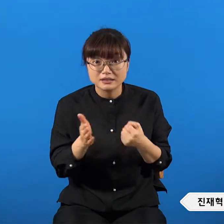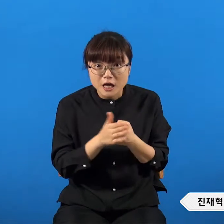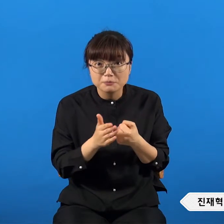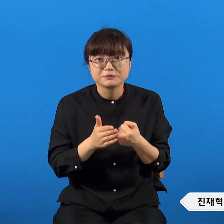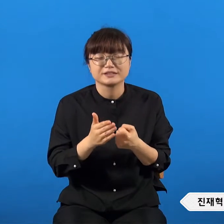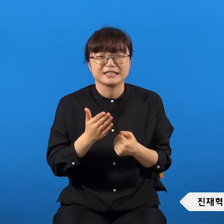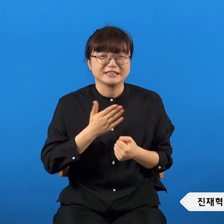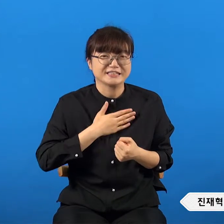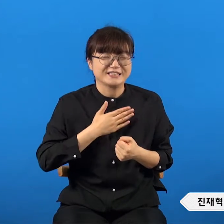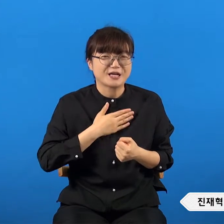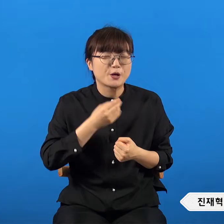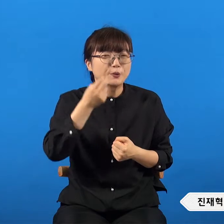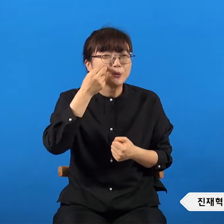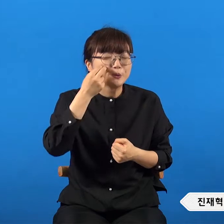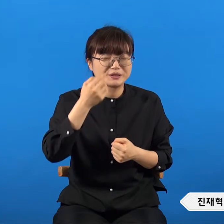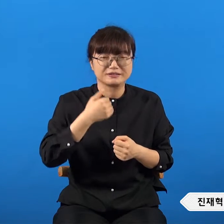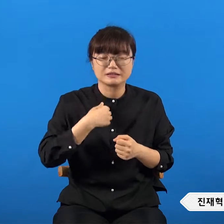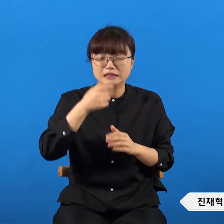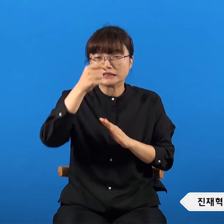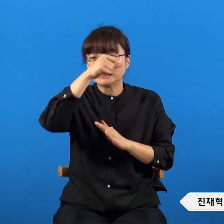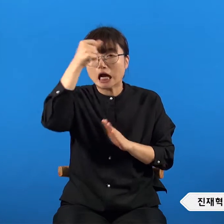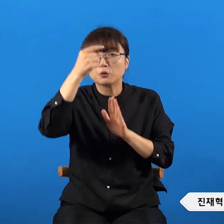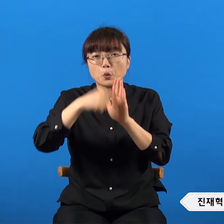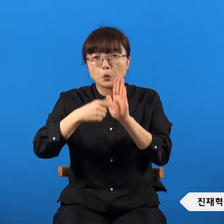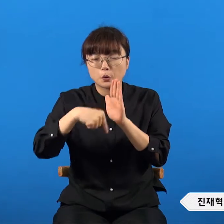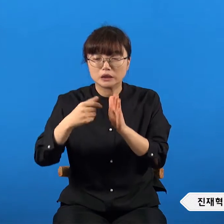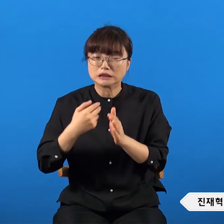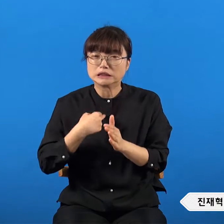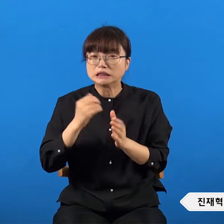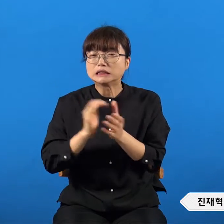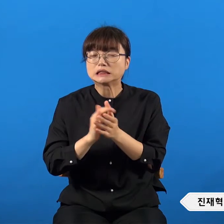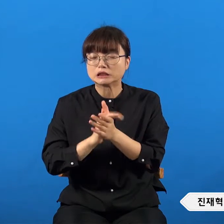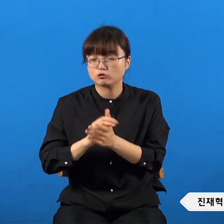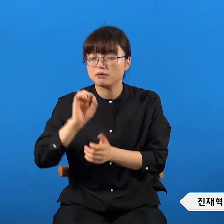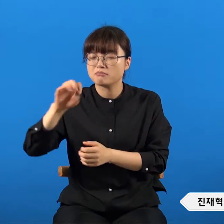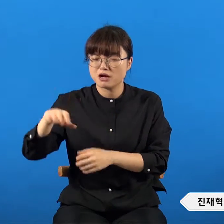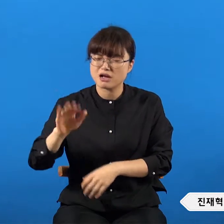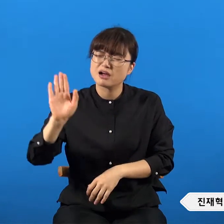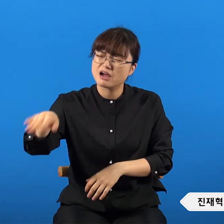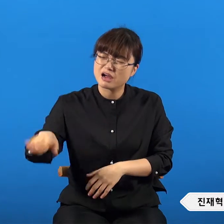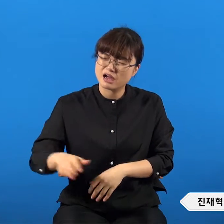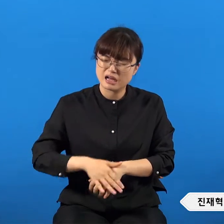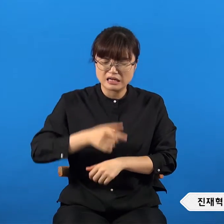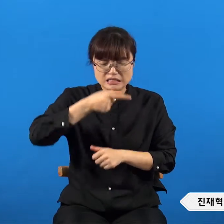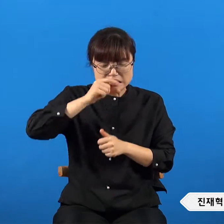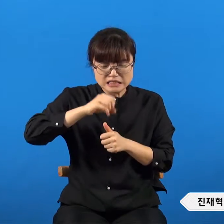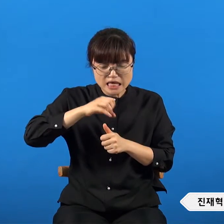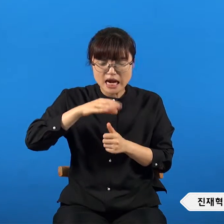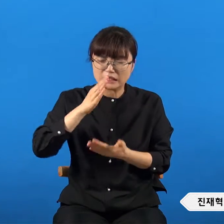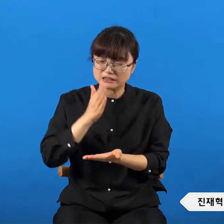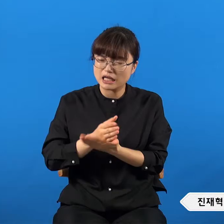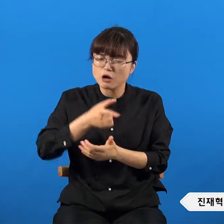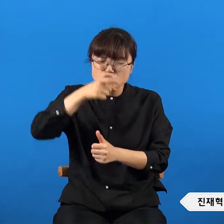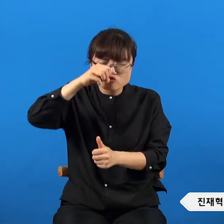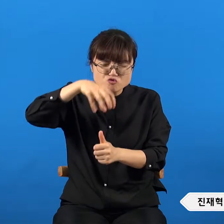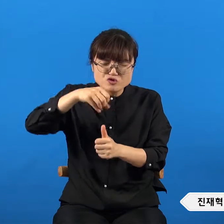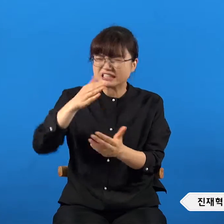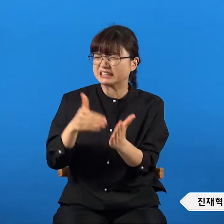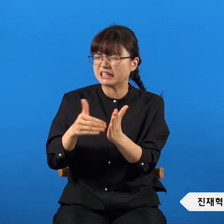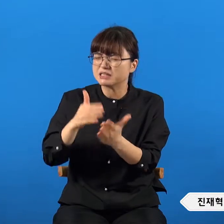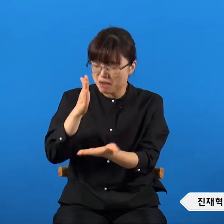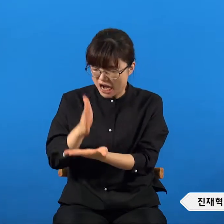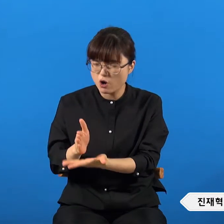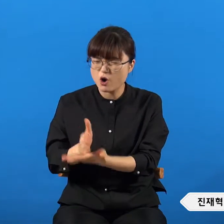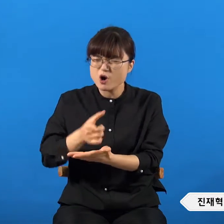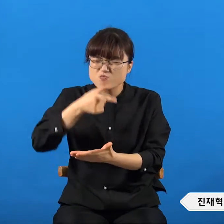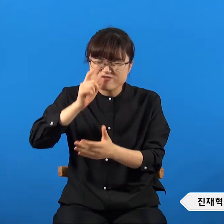그래서 제가 저희 장로교 친구 목사님들에게 제가 이렇게 이야기합니다. 그냥 세례 줄 때 물을 좀 뿌리지 말고